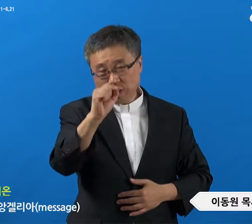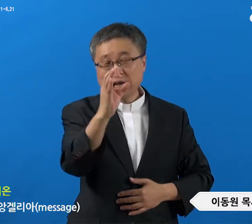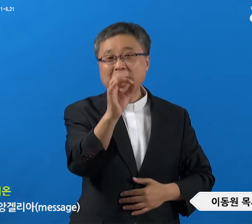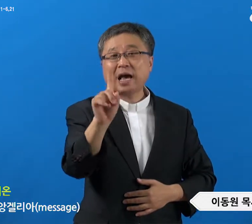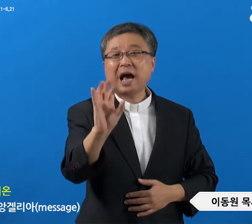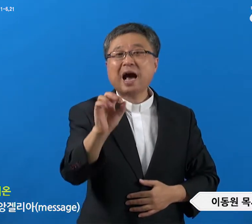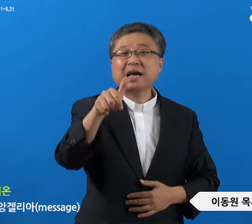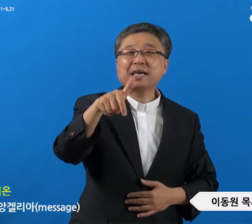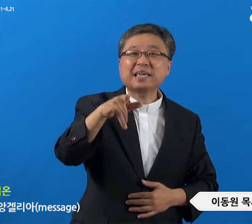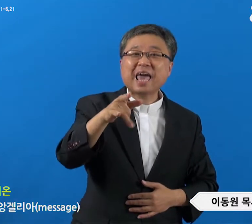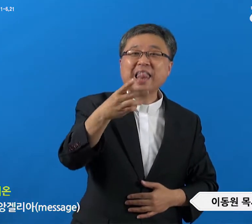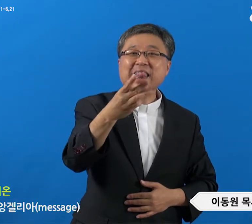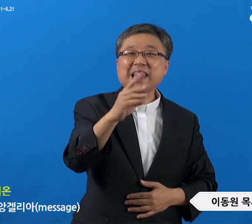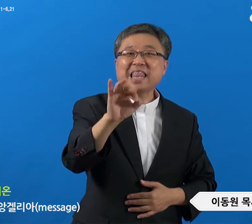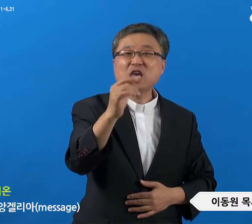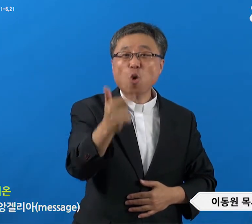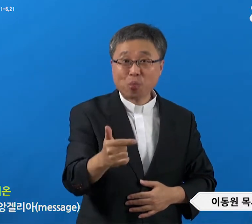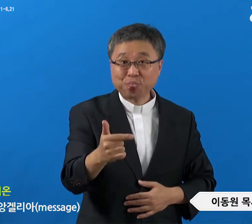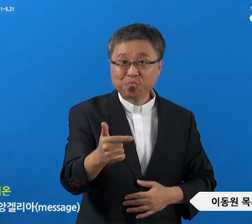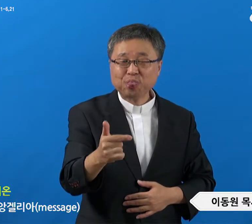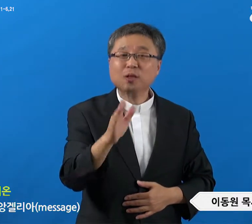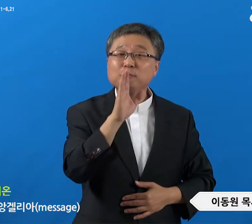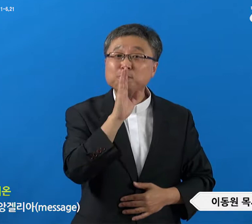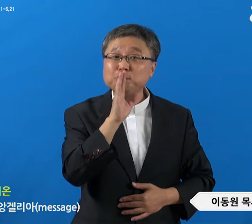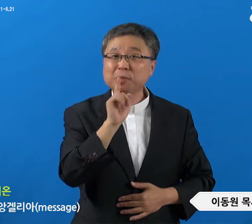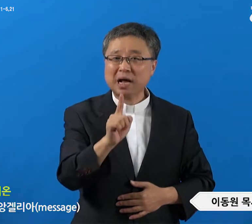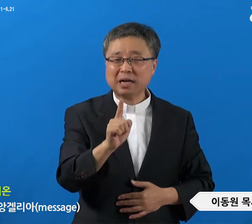앙겔리온은 앙겔리아라는 단어에서 나온 말인데